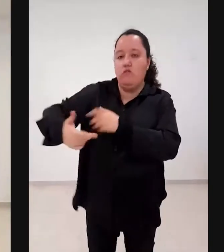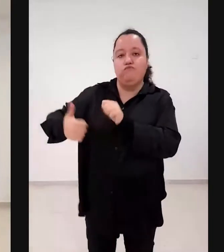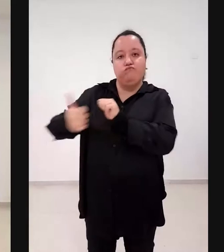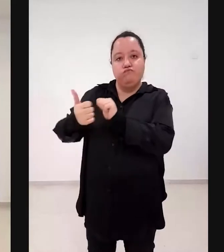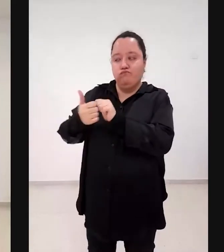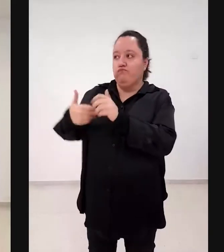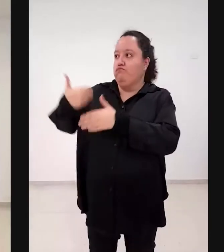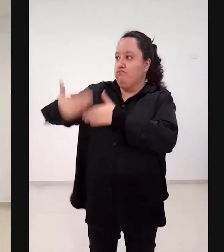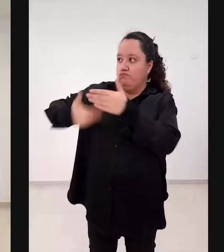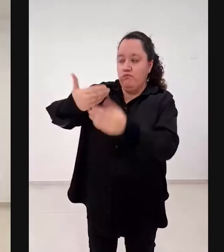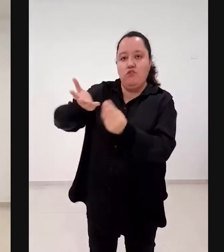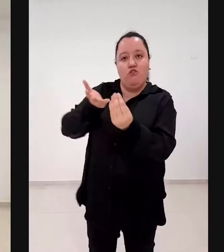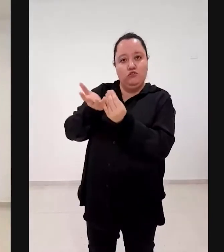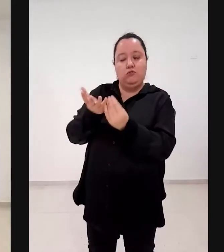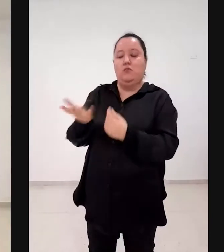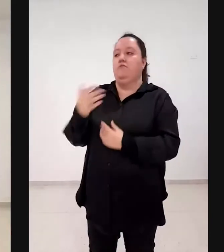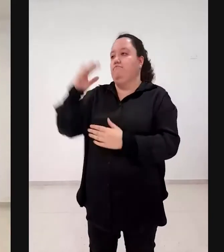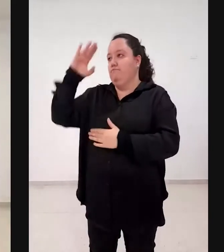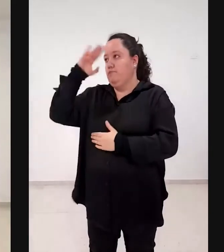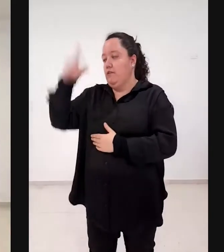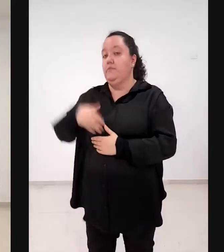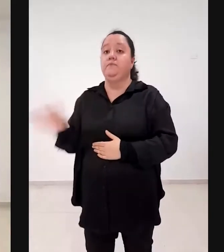nosotros también